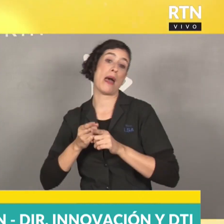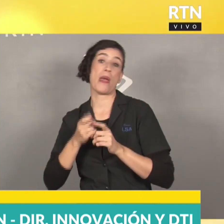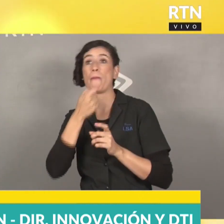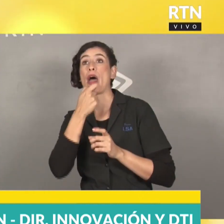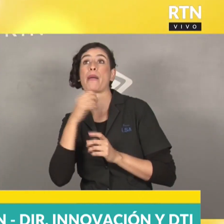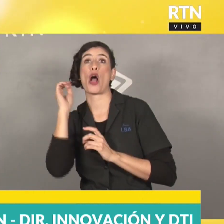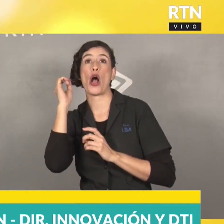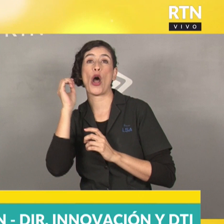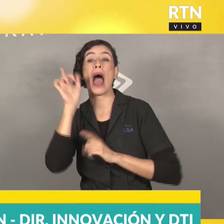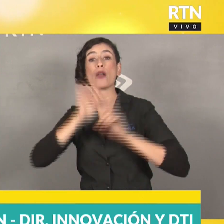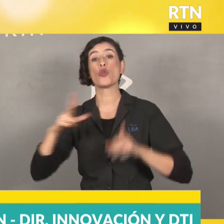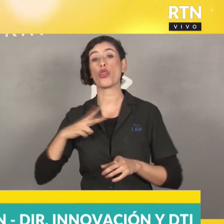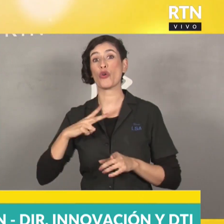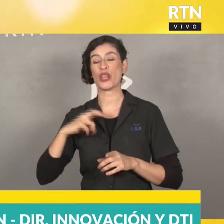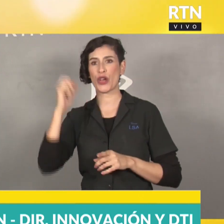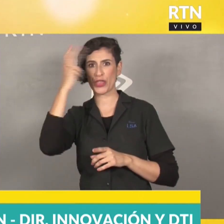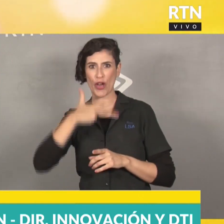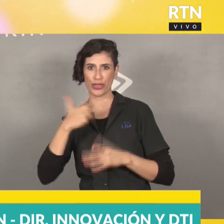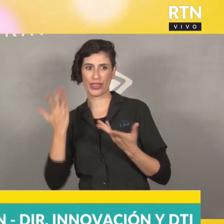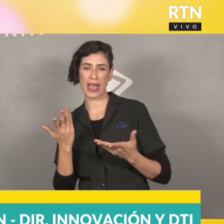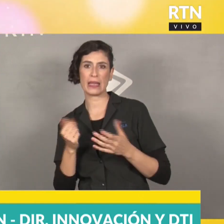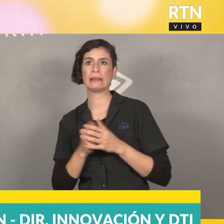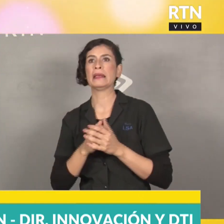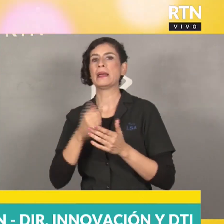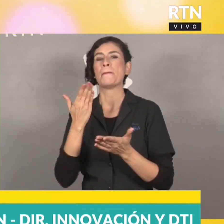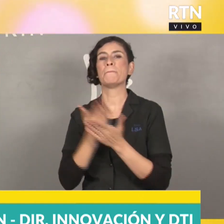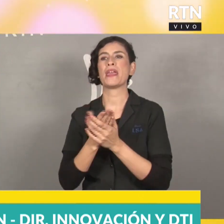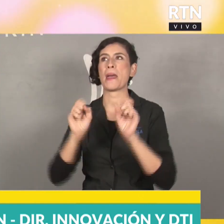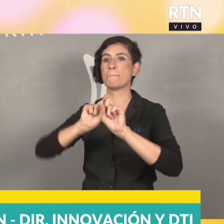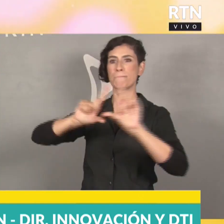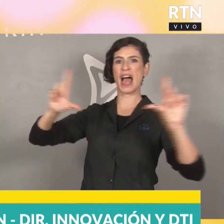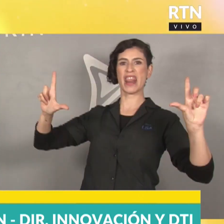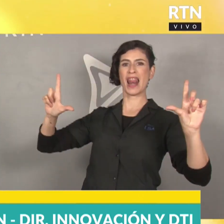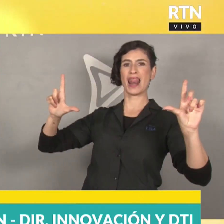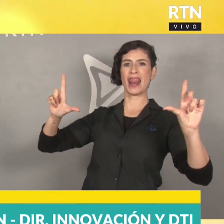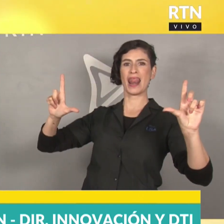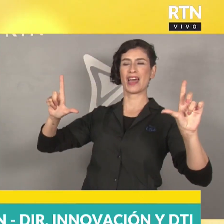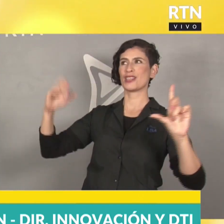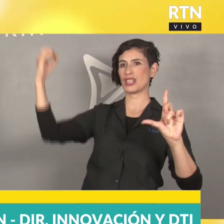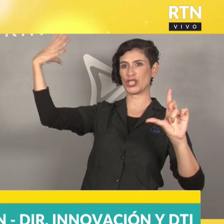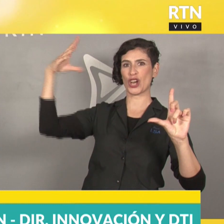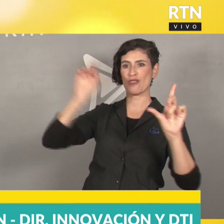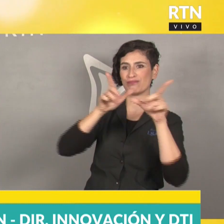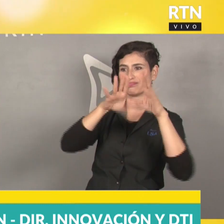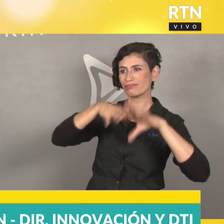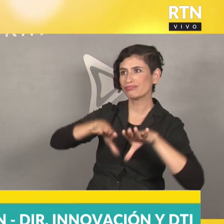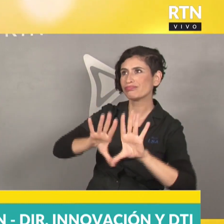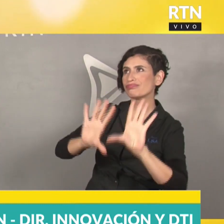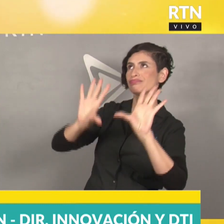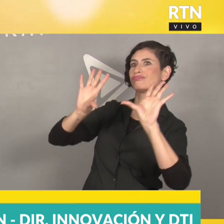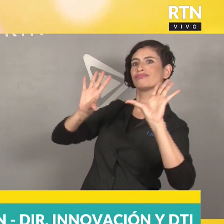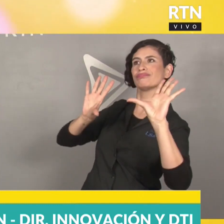algunos hoteleros están presentando, no sé, la incorporación de paneles solares, o sea, van como buscando distintas fuentes de